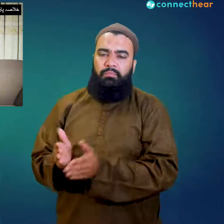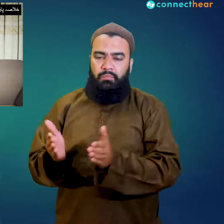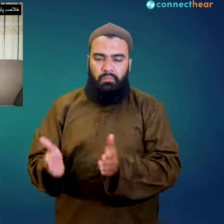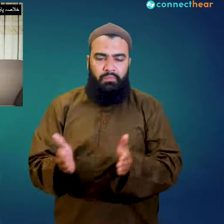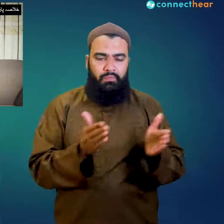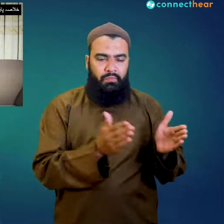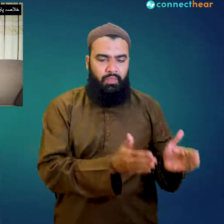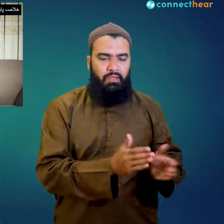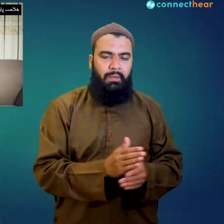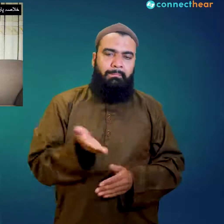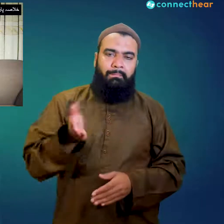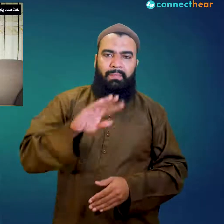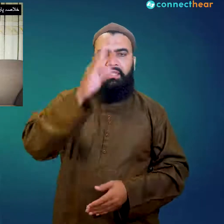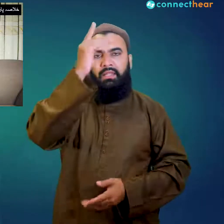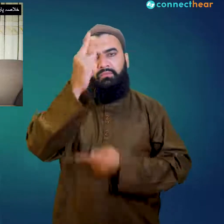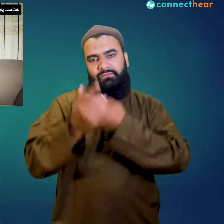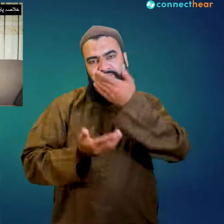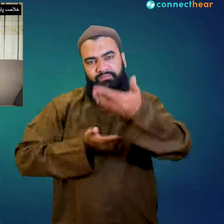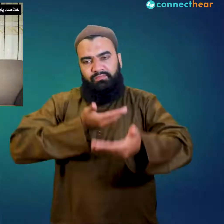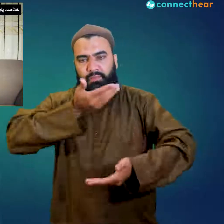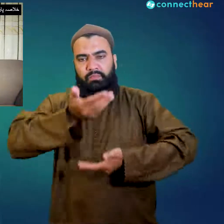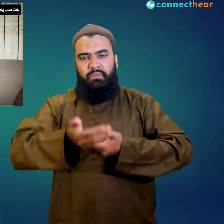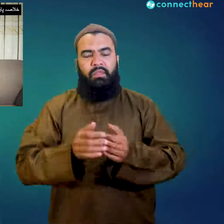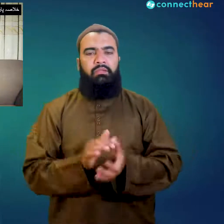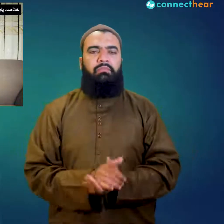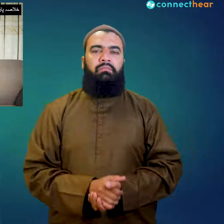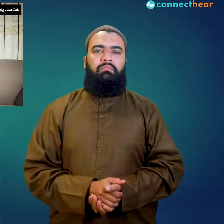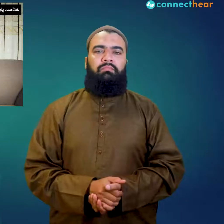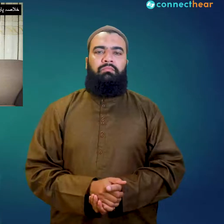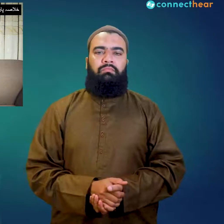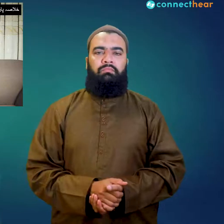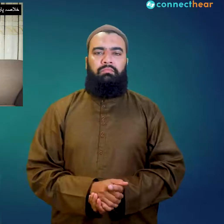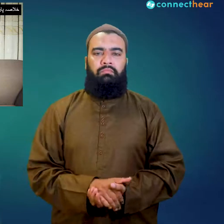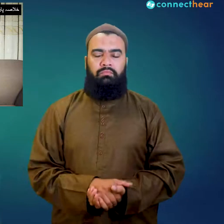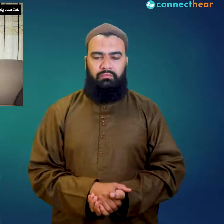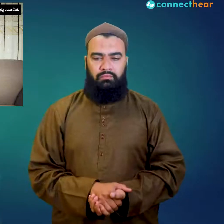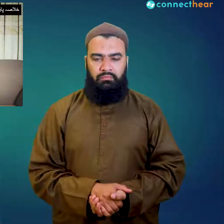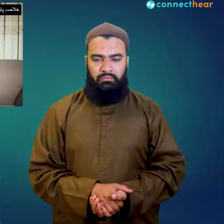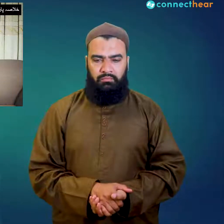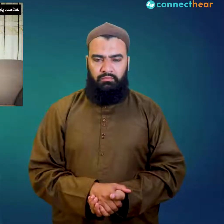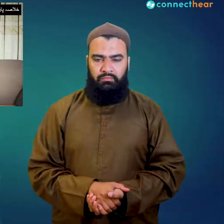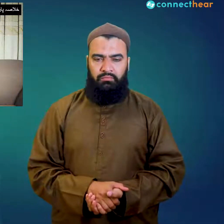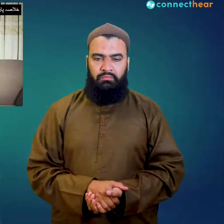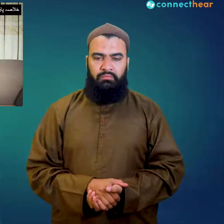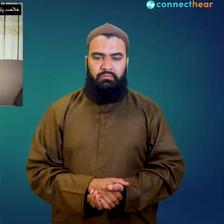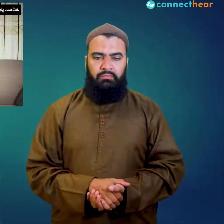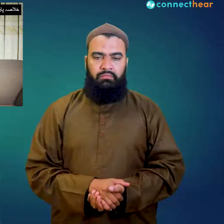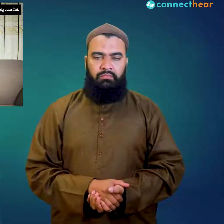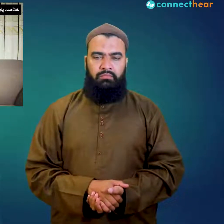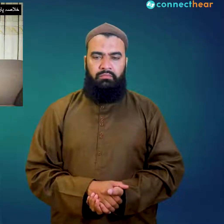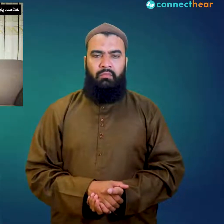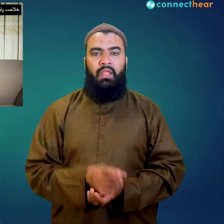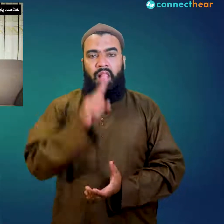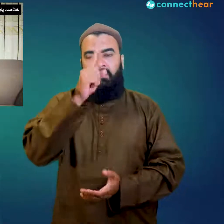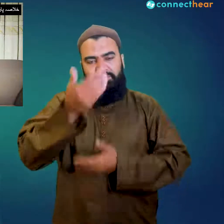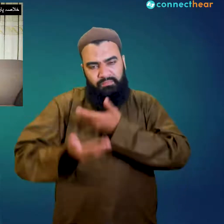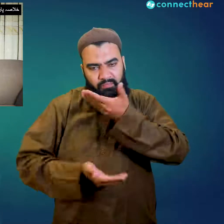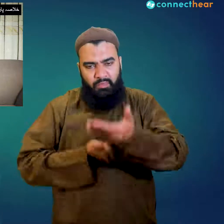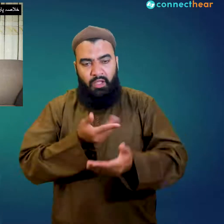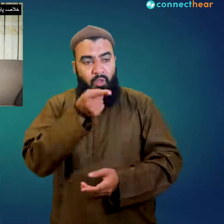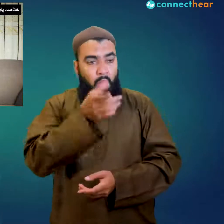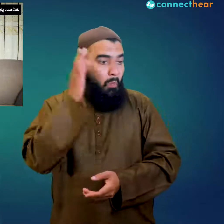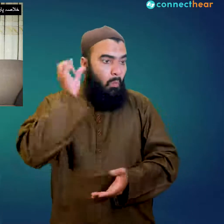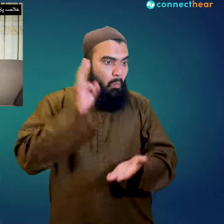رکوع 8 آیت نمبر 164۔ لقد من اللہ علی المؤمنین، اللہ رب العزت نے